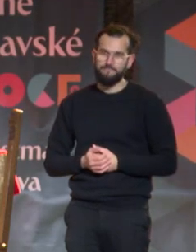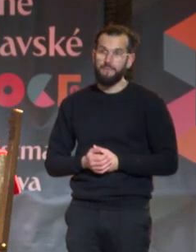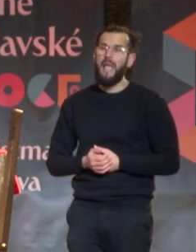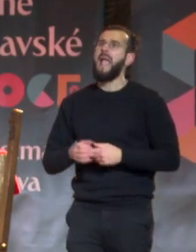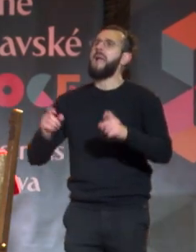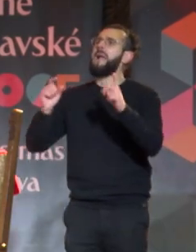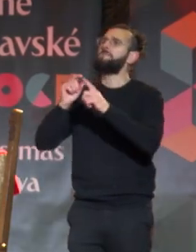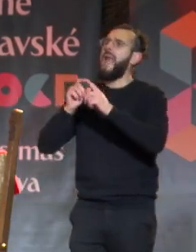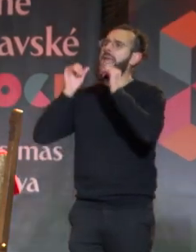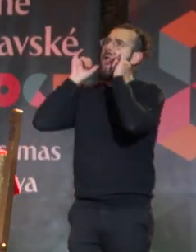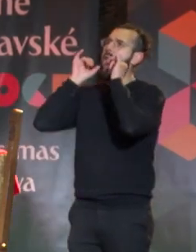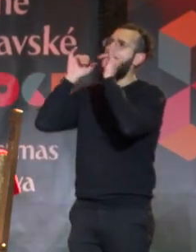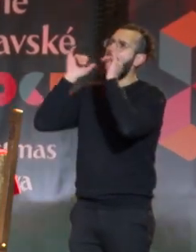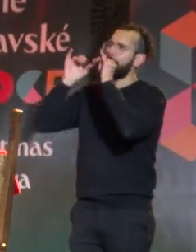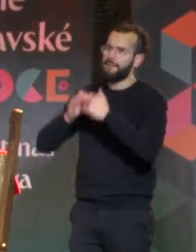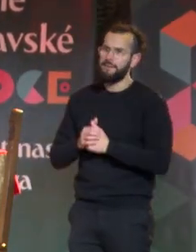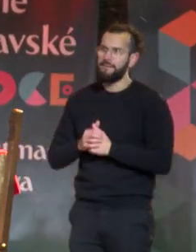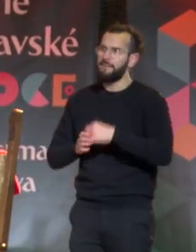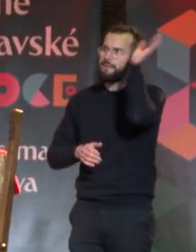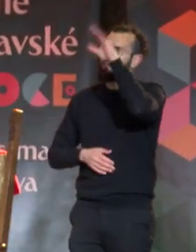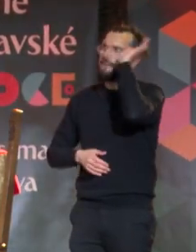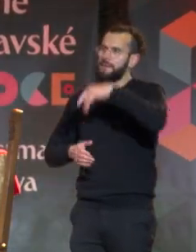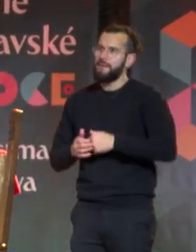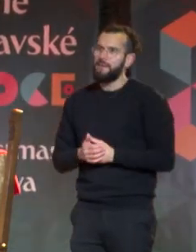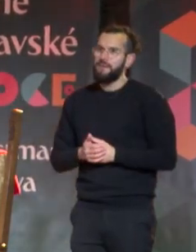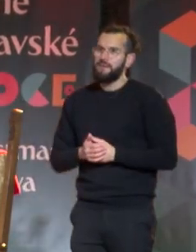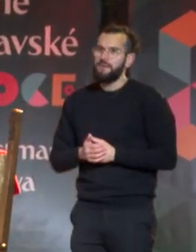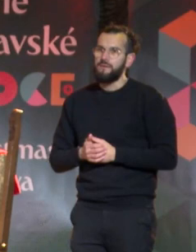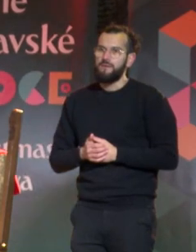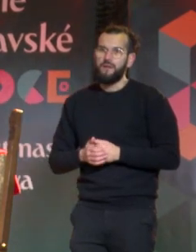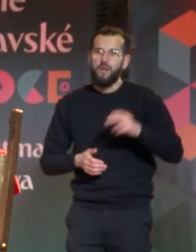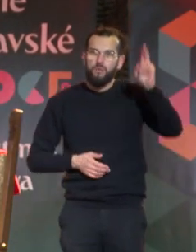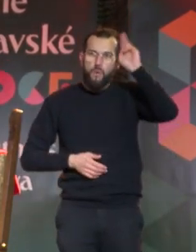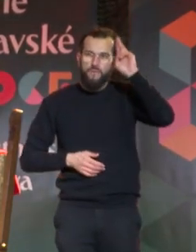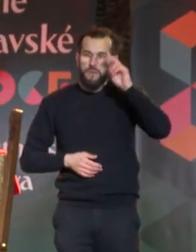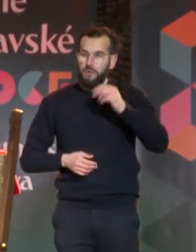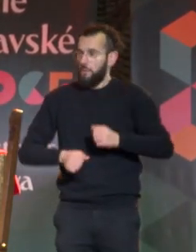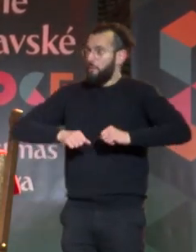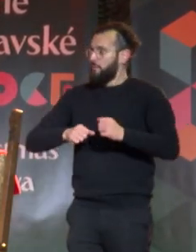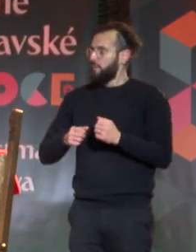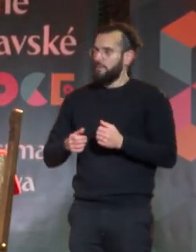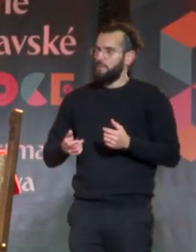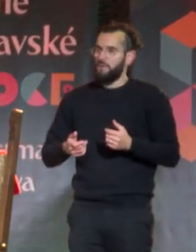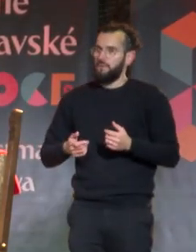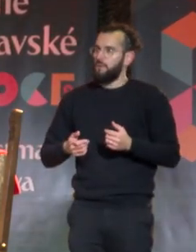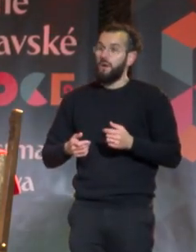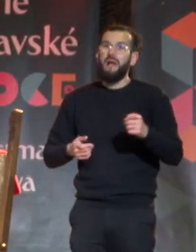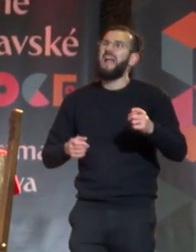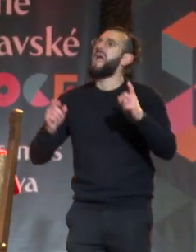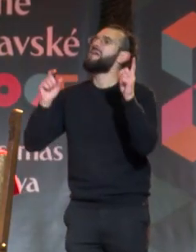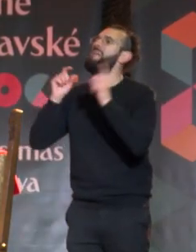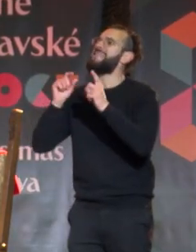Peter! Vykríkne nahor do domu, až z toho domovníkovi mykne okom. Peter, poď mi